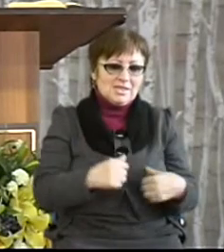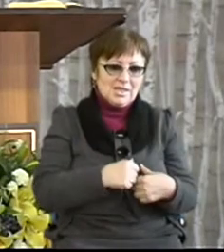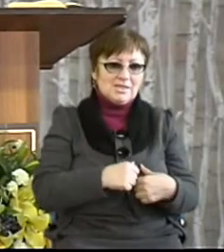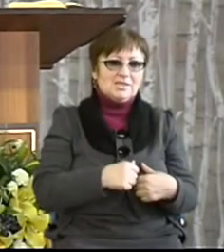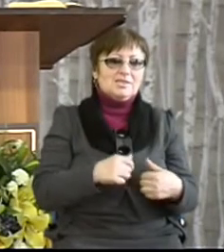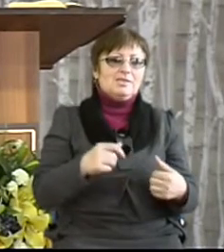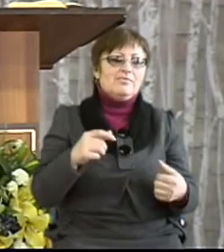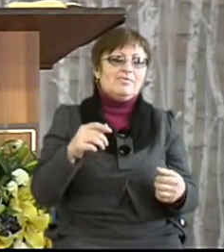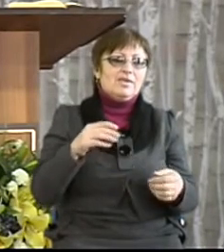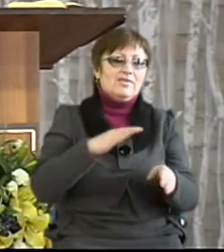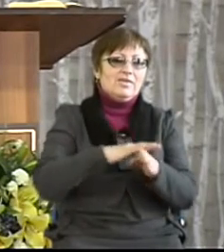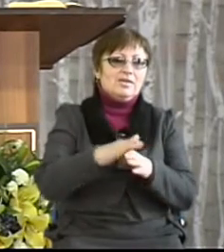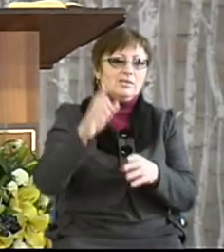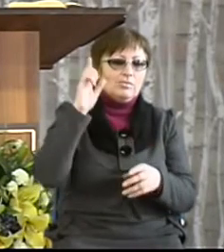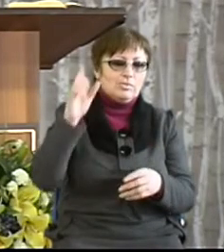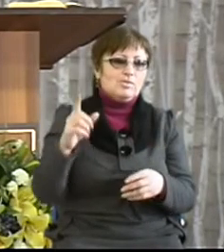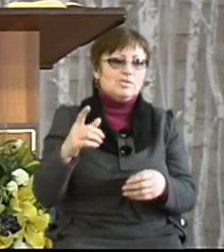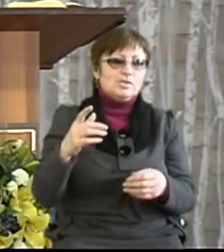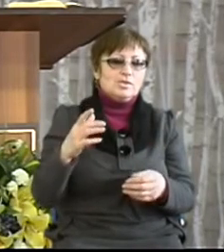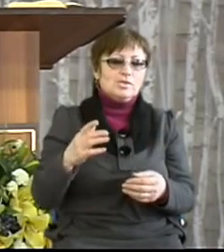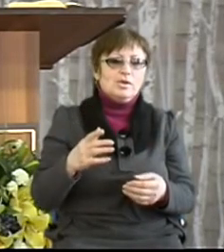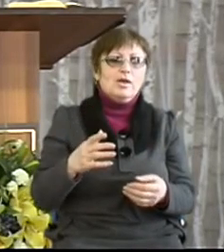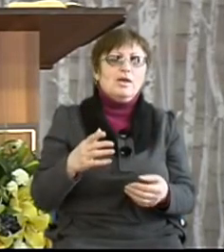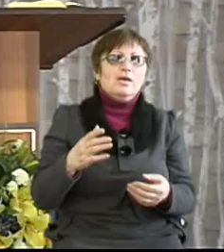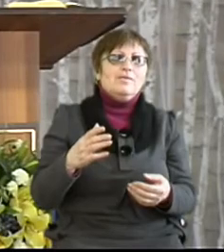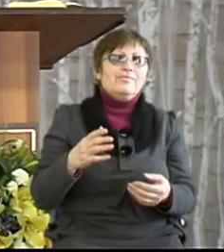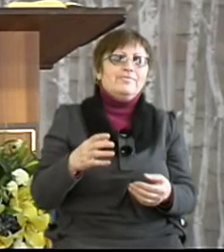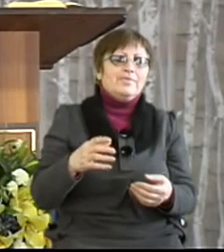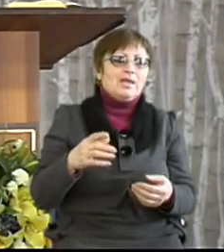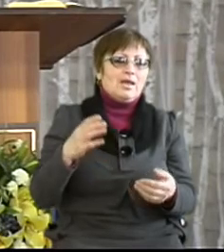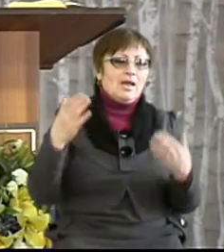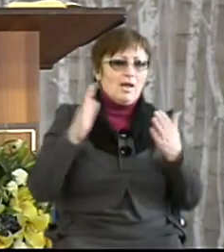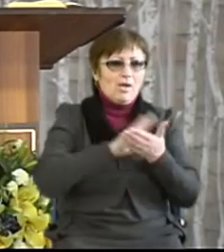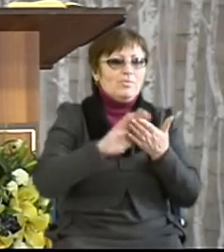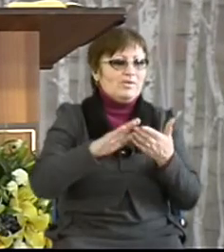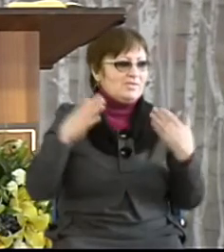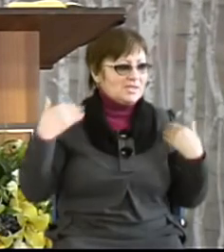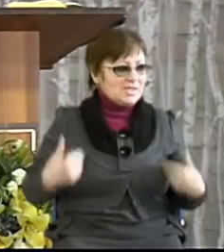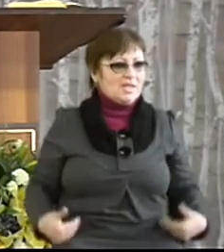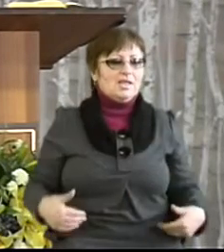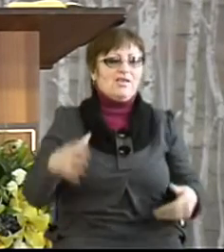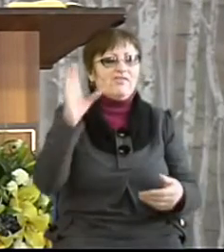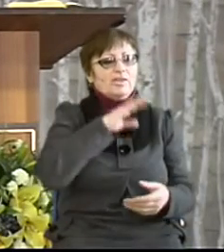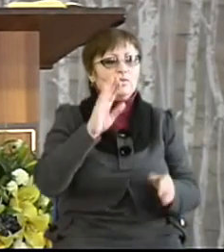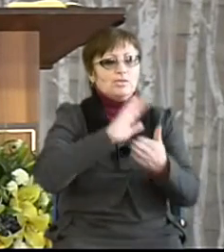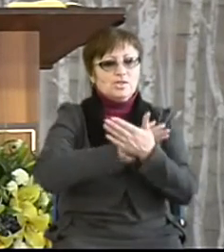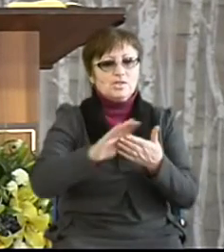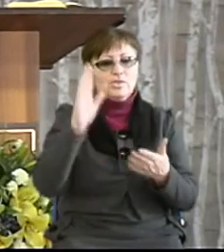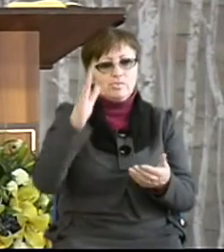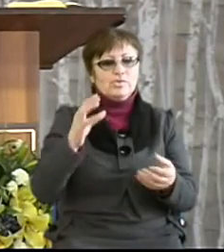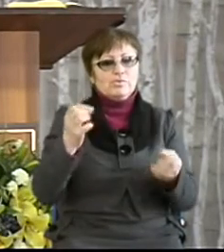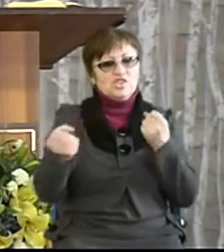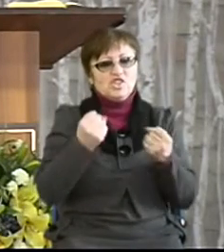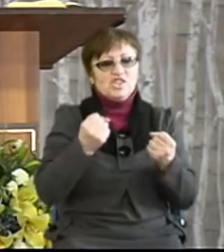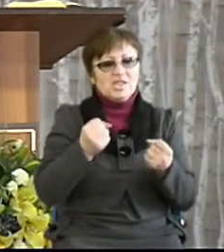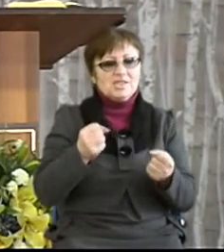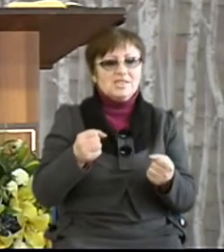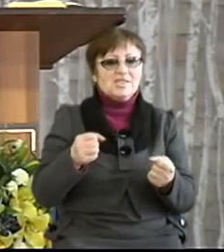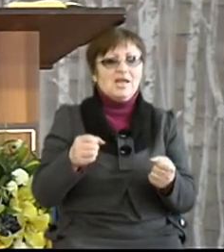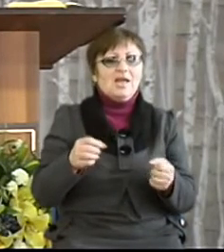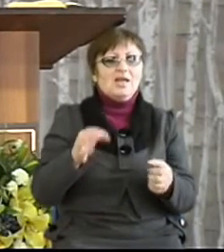от порочной совести, и мыв тела водою чистою, будем держаться исповедания упования неуклонно, ибо